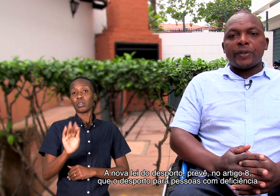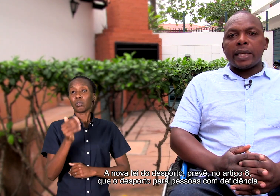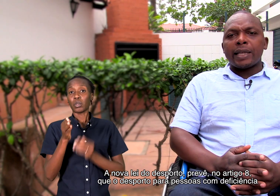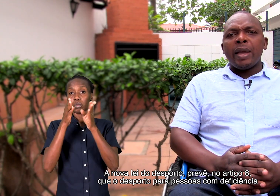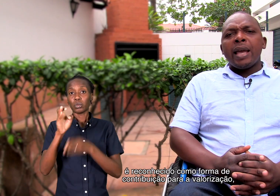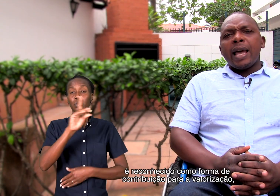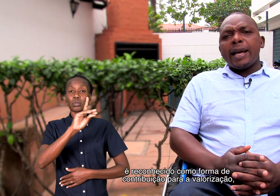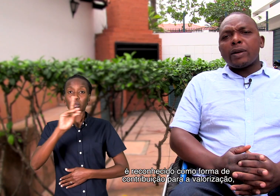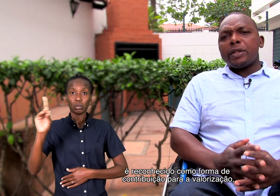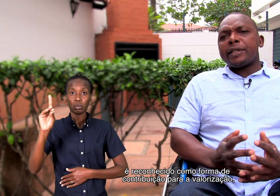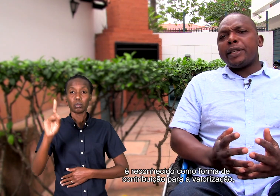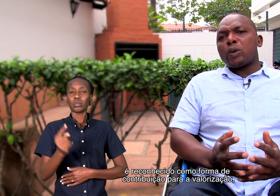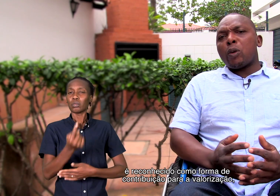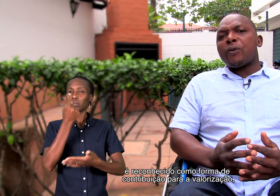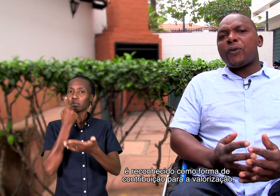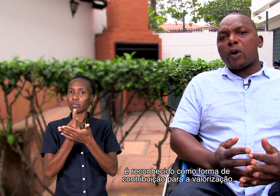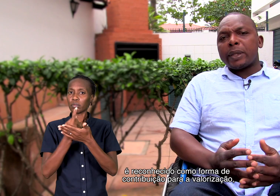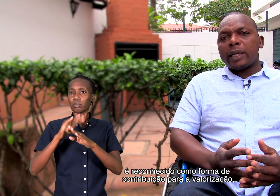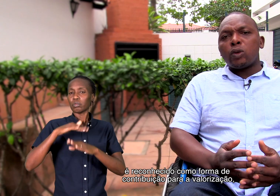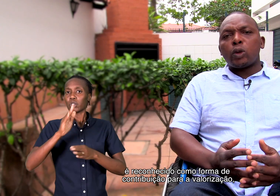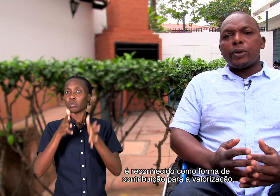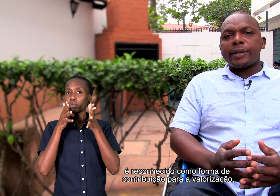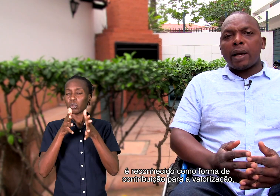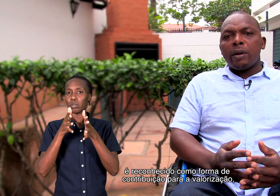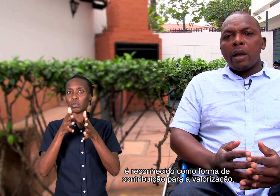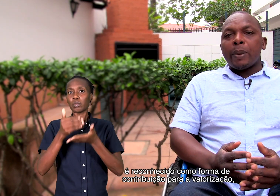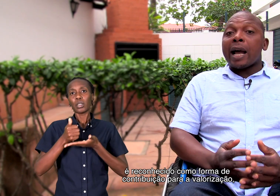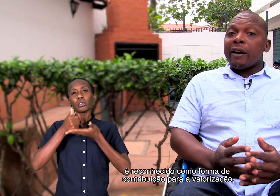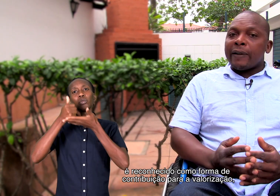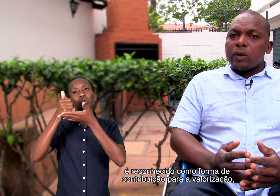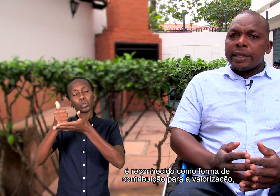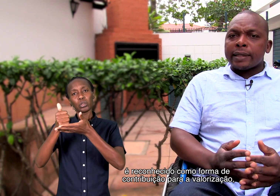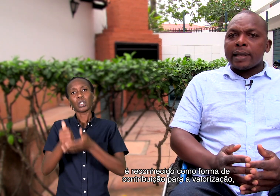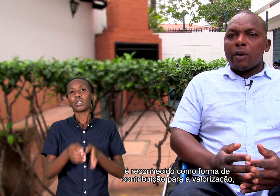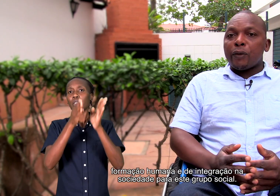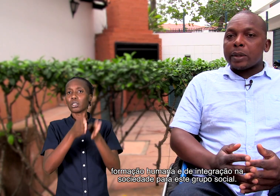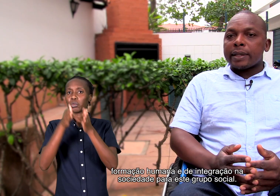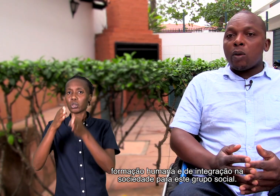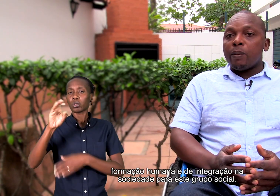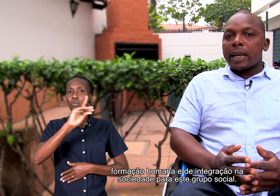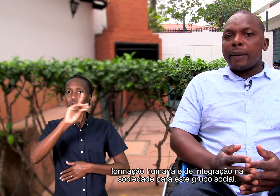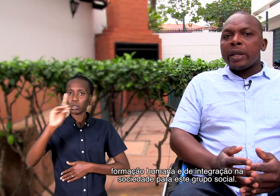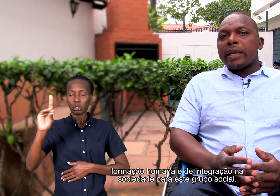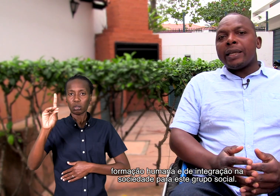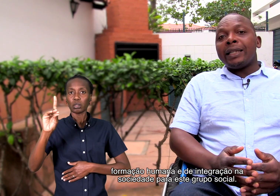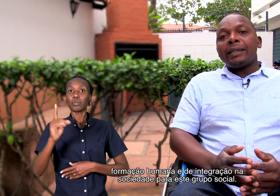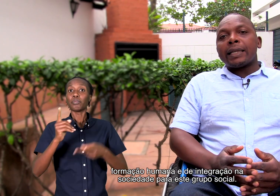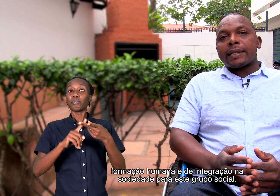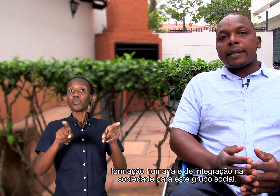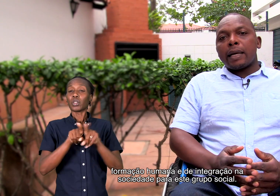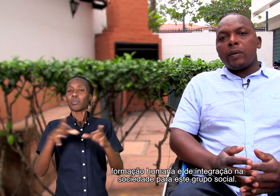com deficiência é reconhecido como forma de contribuição para a valorização, formação humana